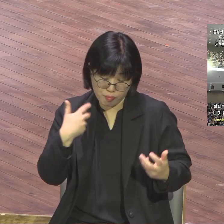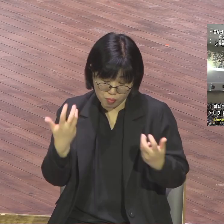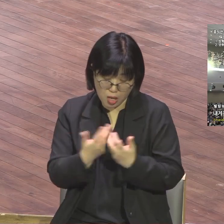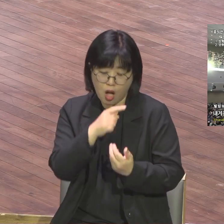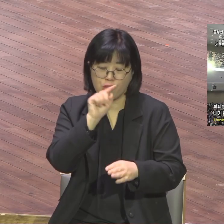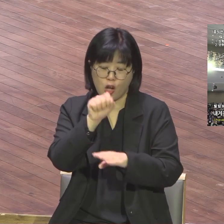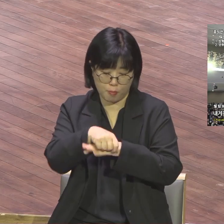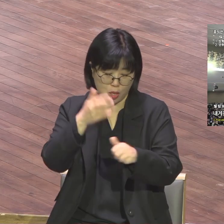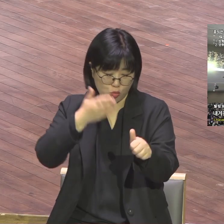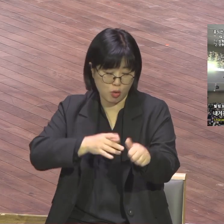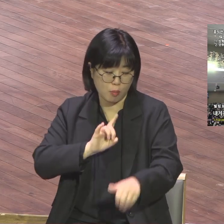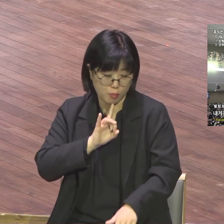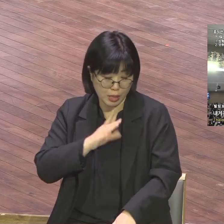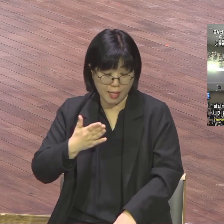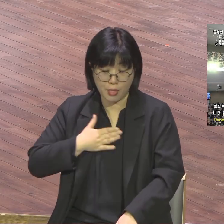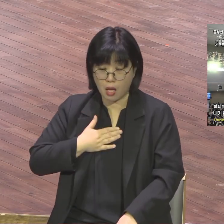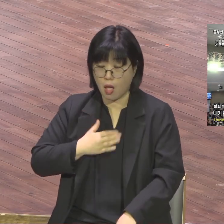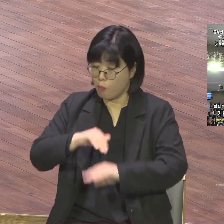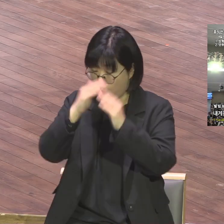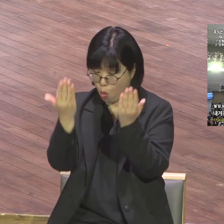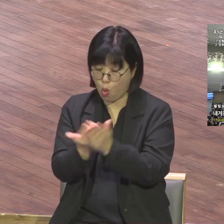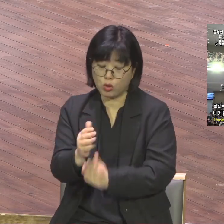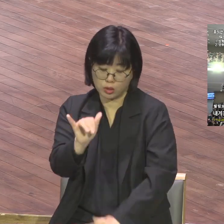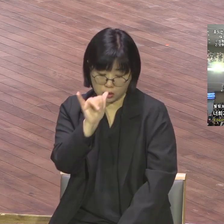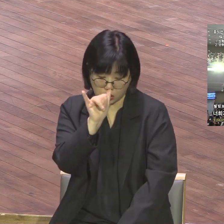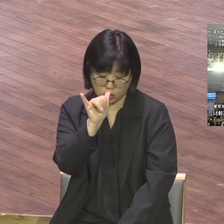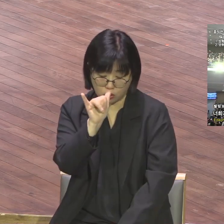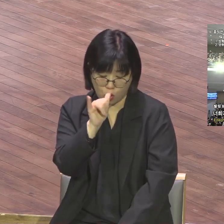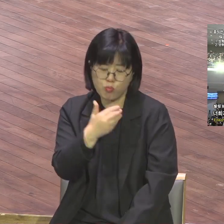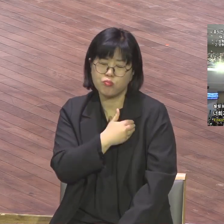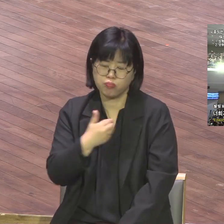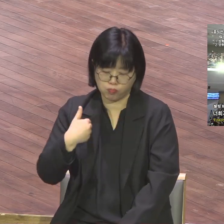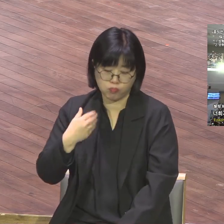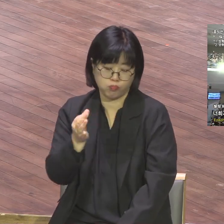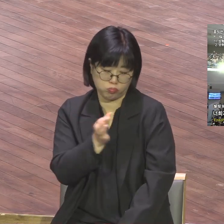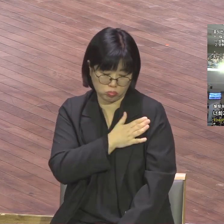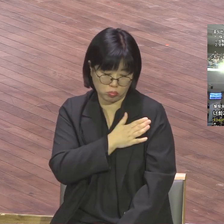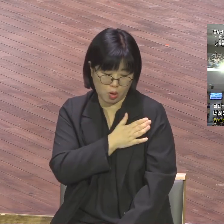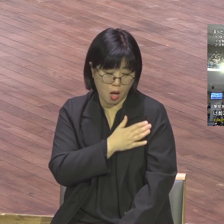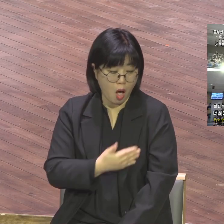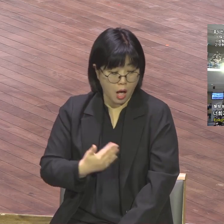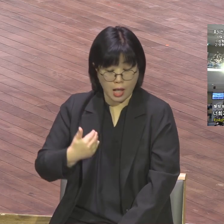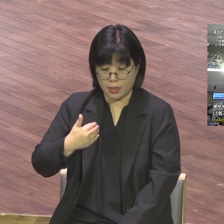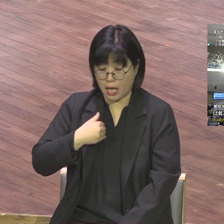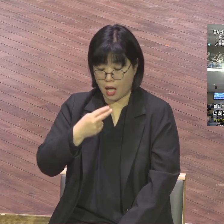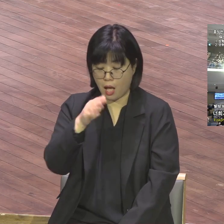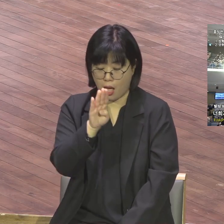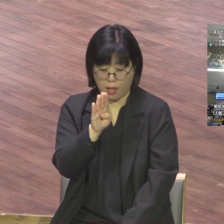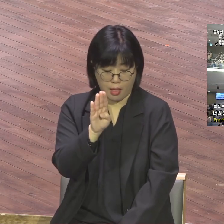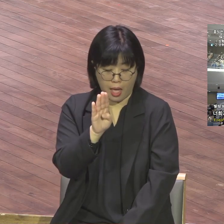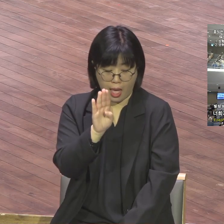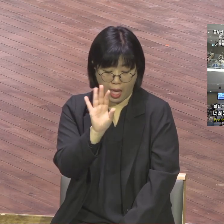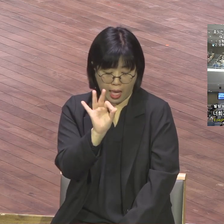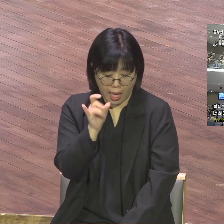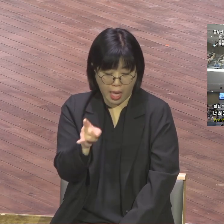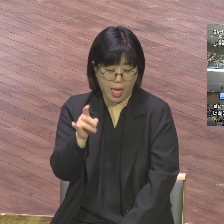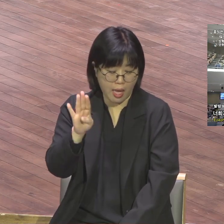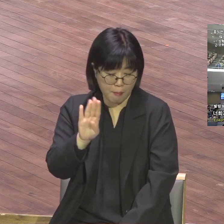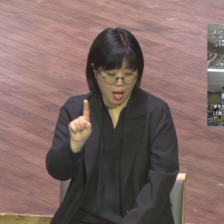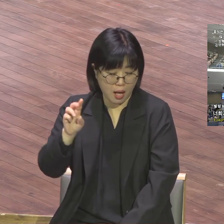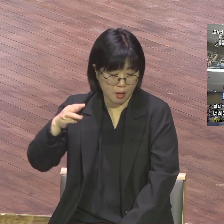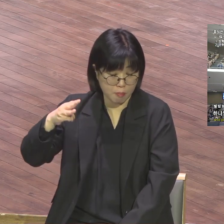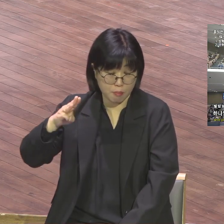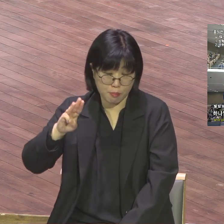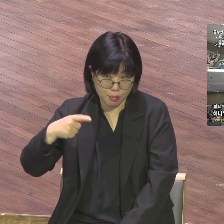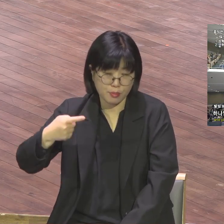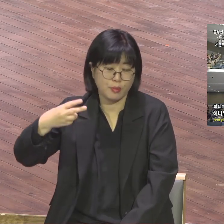내게는 모든 것이 있고 또 풍성한지라. 에바브로 디도편에 너희가 준 것을 받음으로 내가 풍족하니 이는 받을시만한